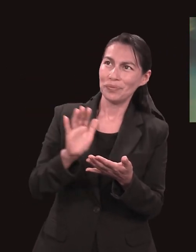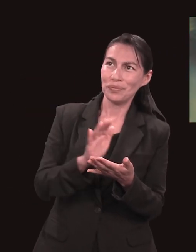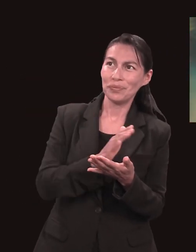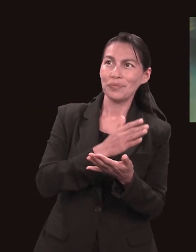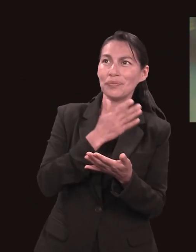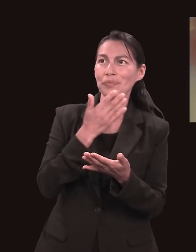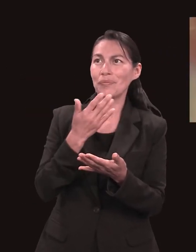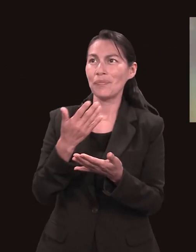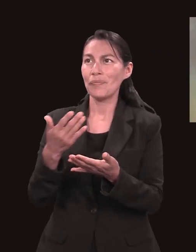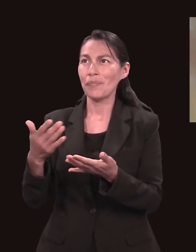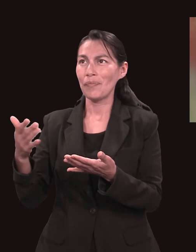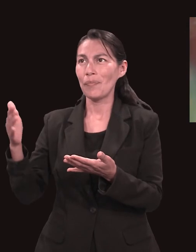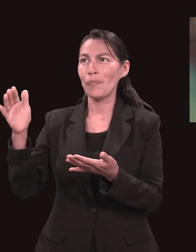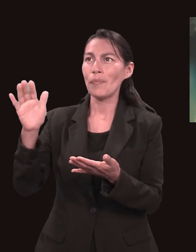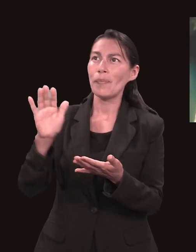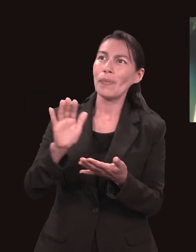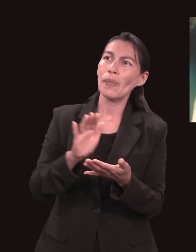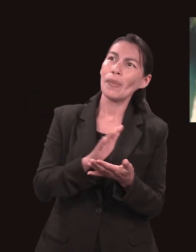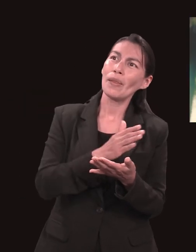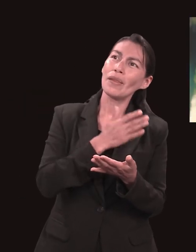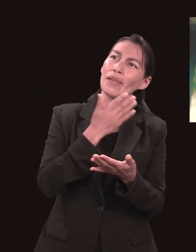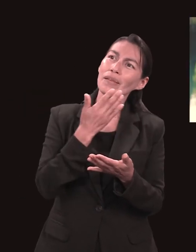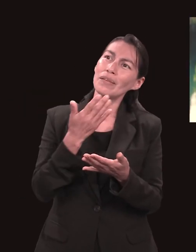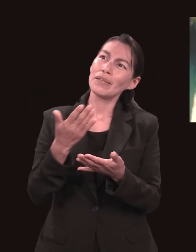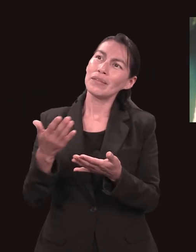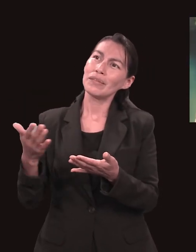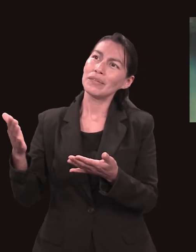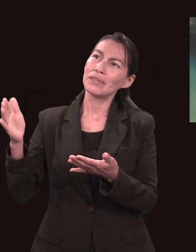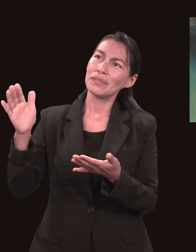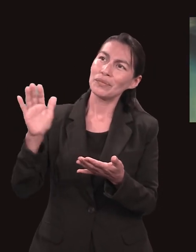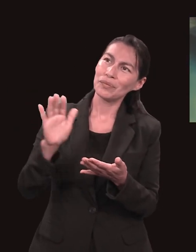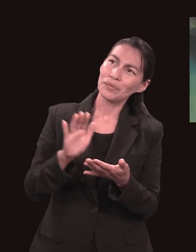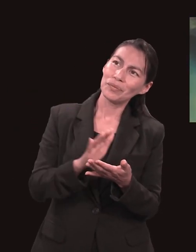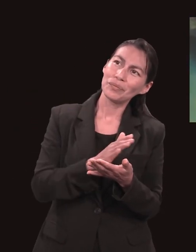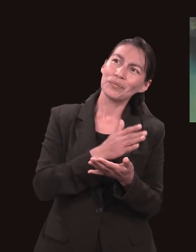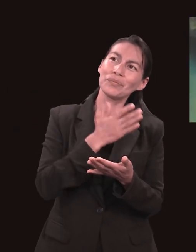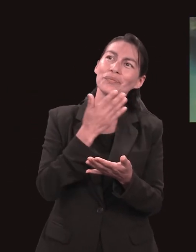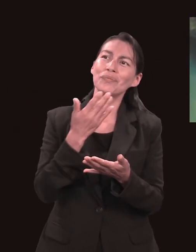2 1 i